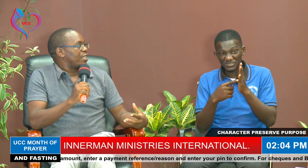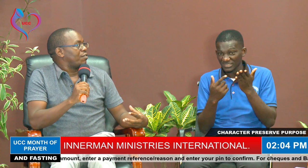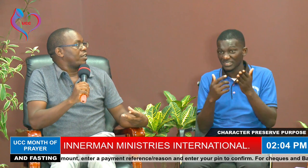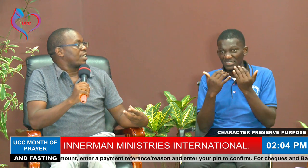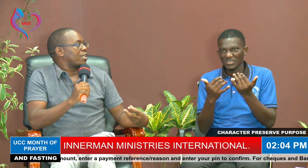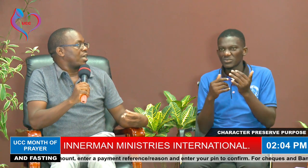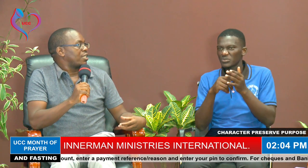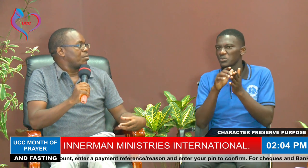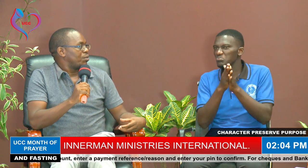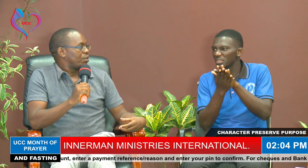ne fule tata atembo